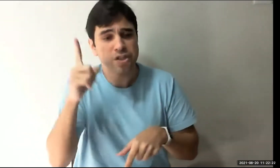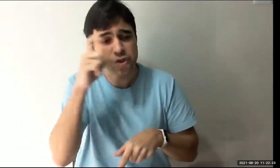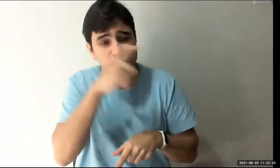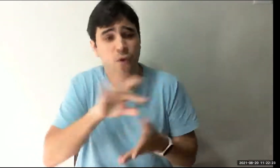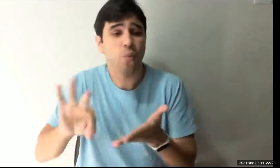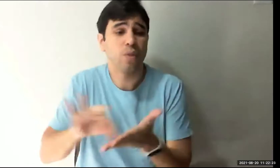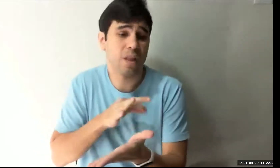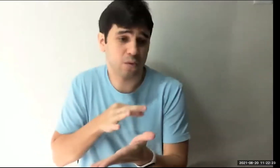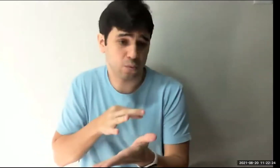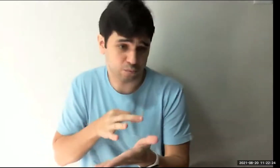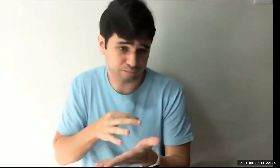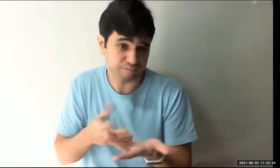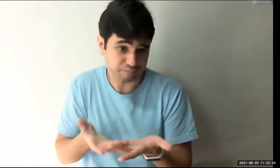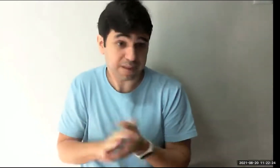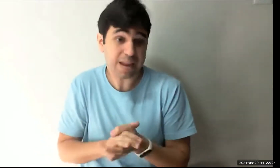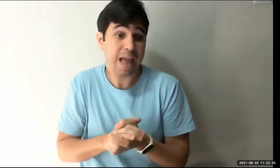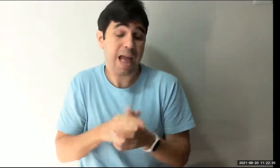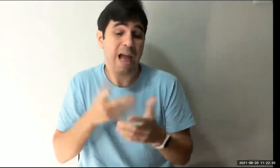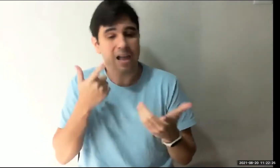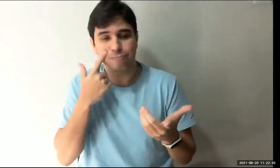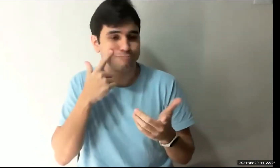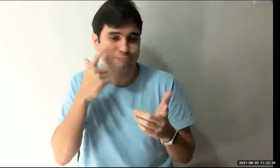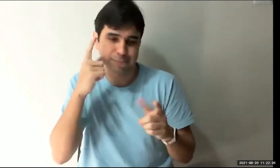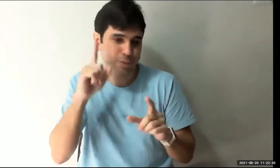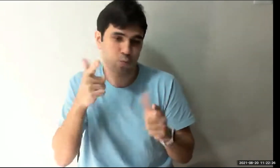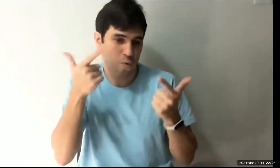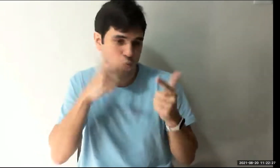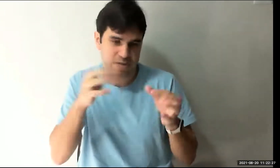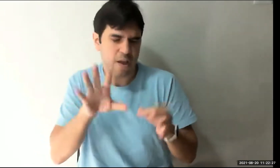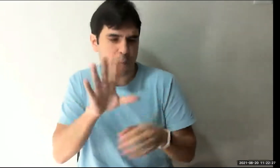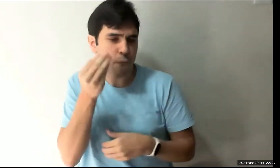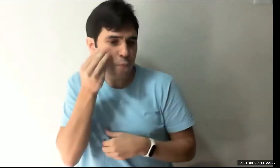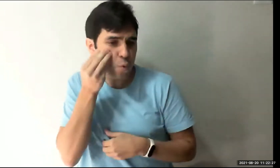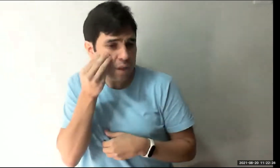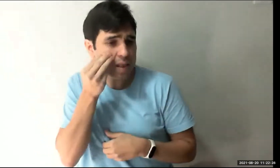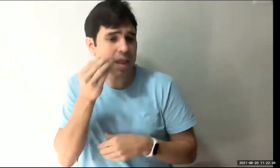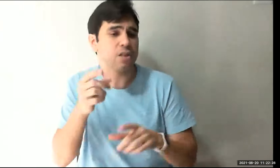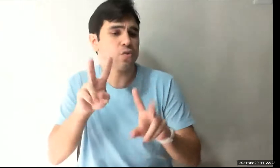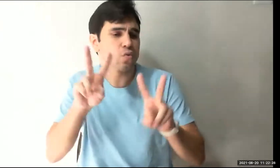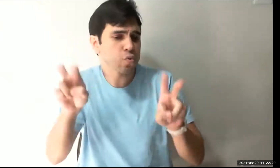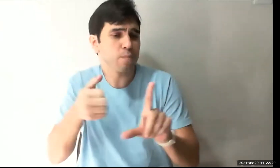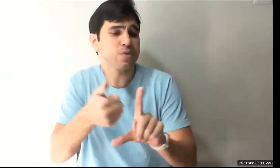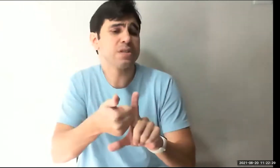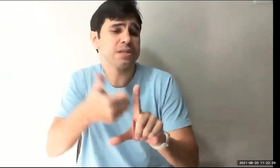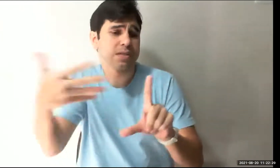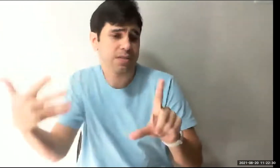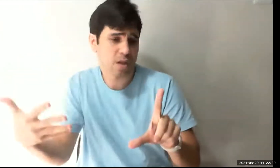exemplo. Eu acho que isso ajuda muito. Se ele tem questões de ansiedade, outras coisas relacionadas a isso, eu acho que ajuda